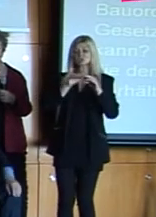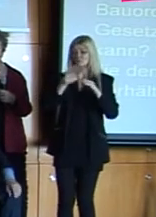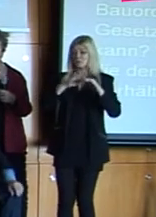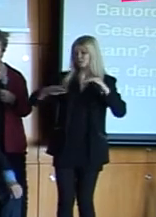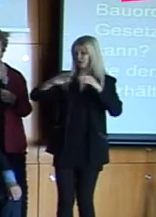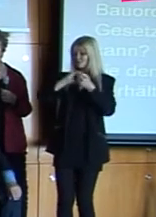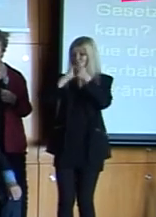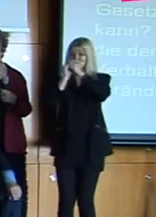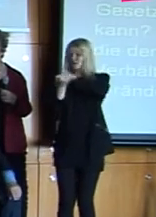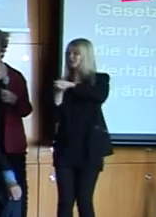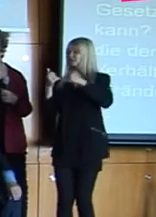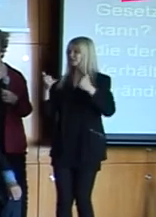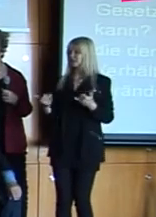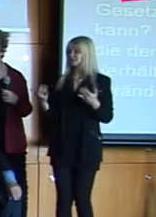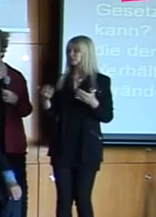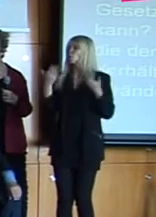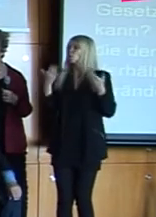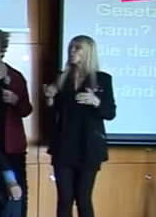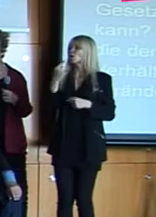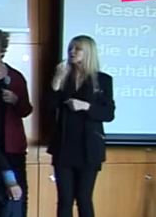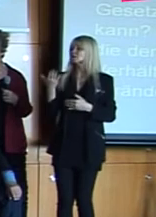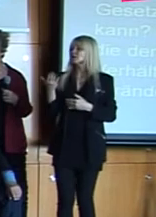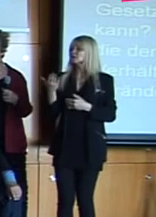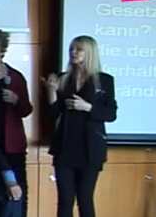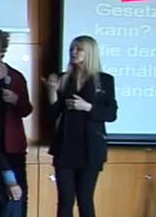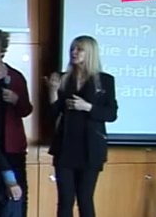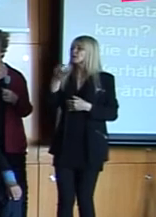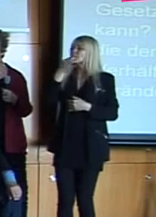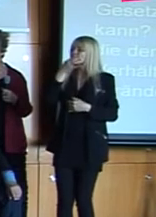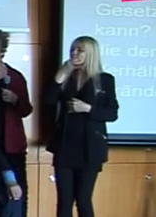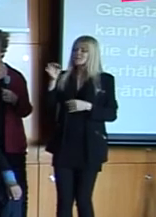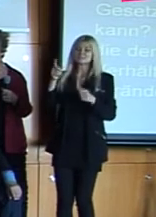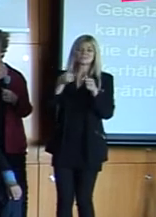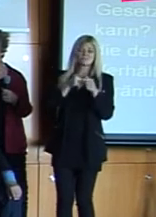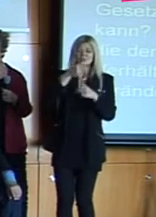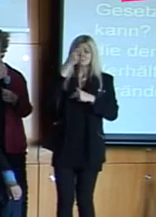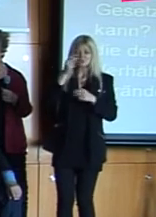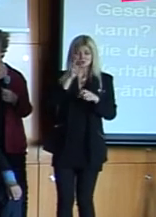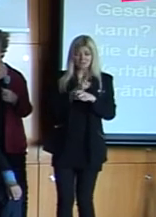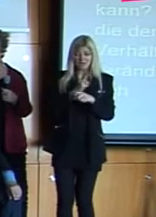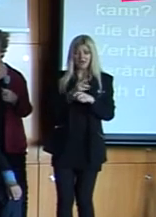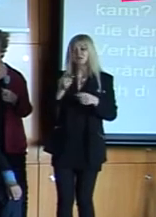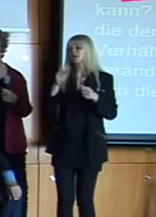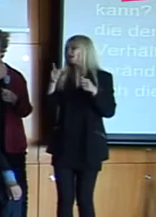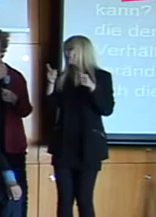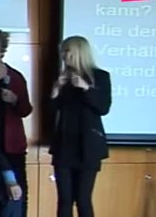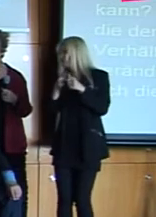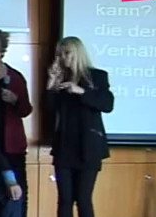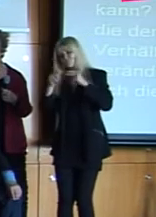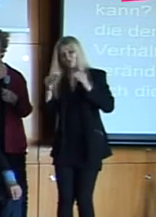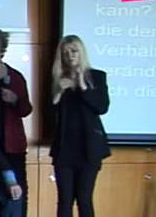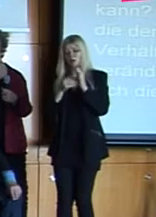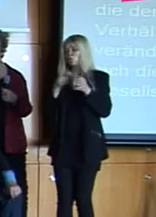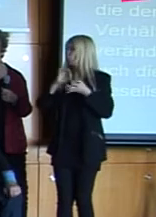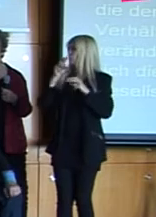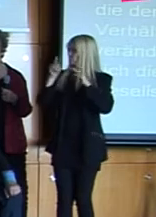sagt, okay, es ist wesentlich besser, wenn Menschen auch dann, wenn sie krank sind, wenn sie Pflege und Betreuung brauchen, zu Hause bleiben und nicht